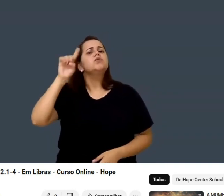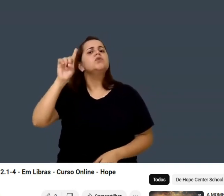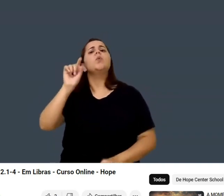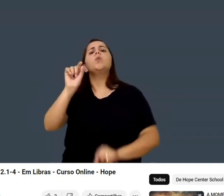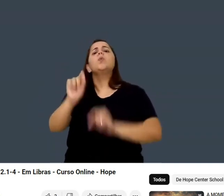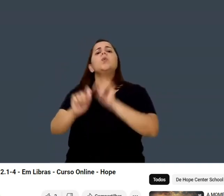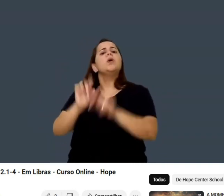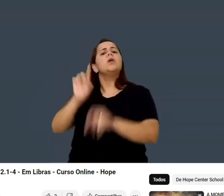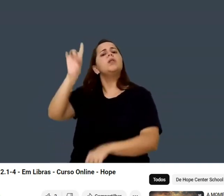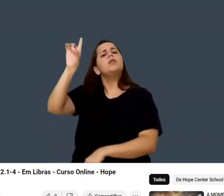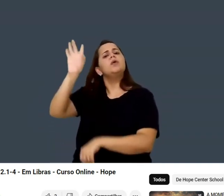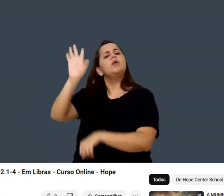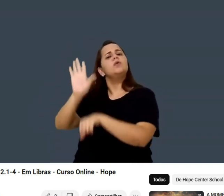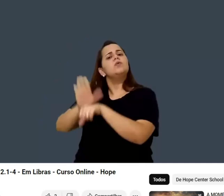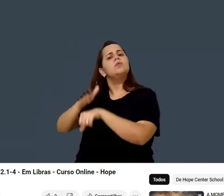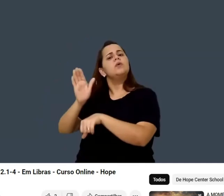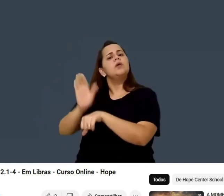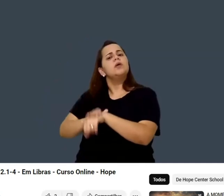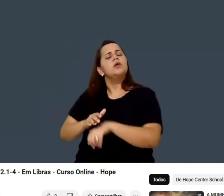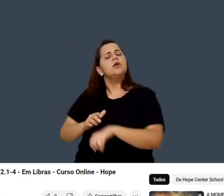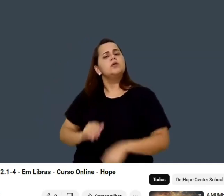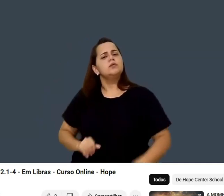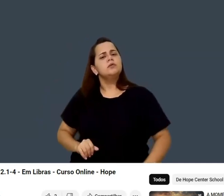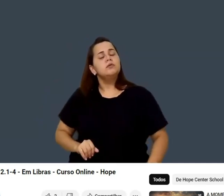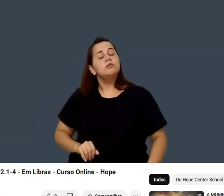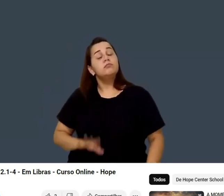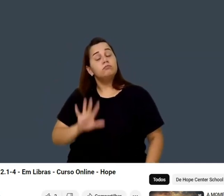E o que ele fez no terceiro dia? O que